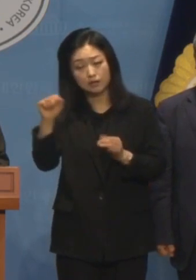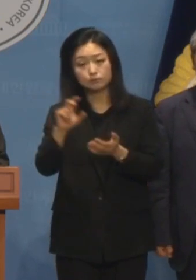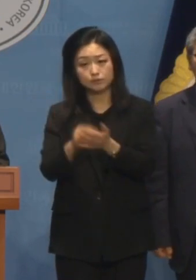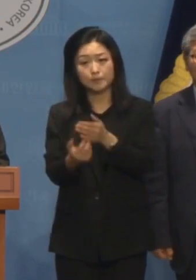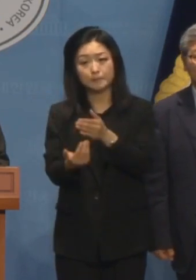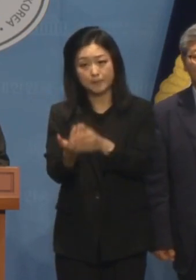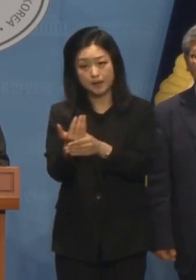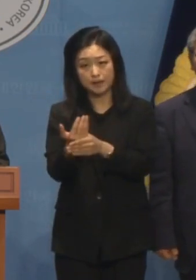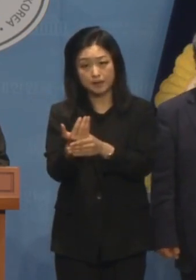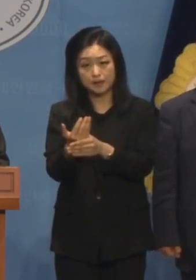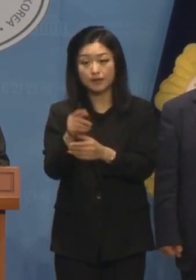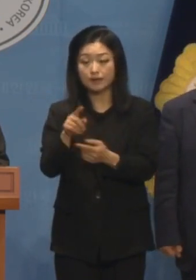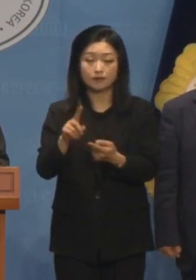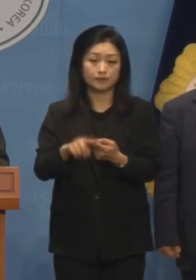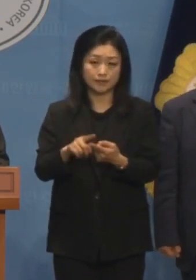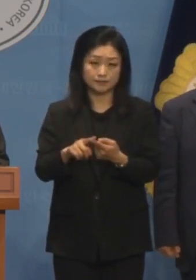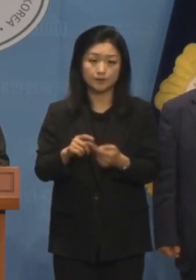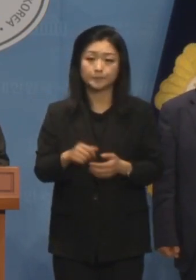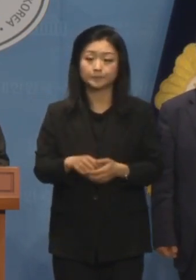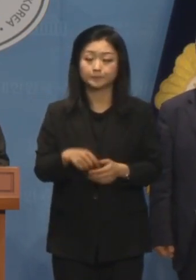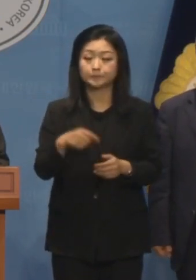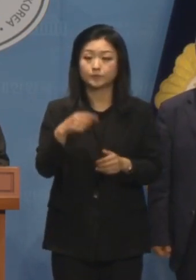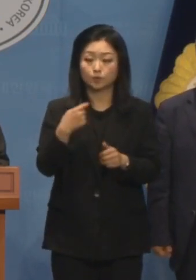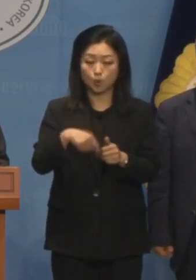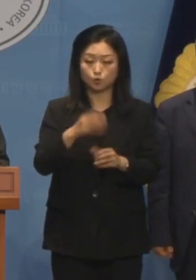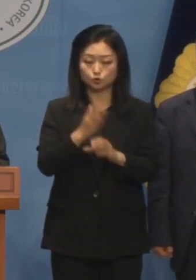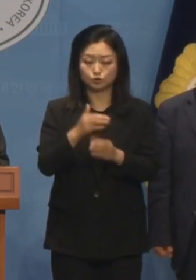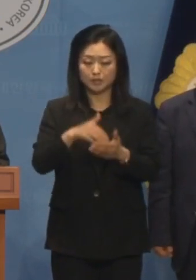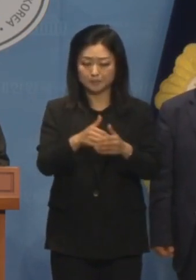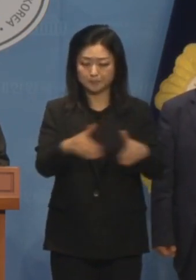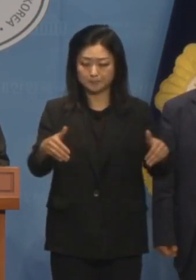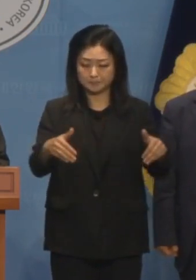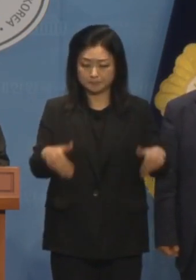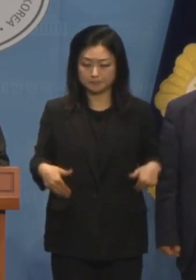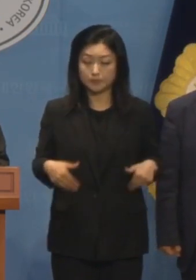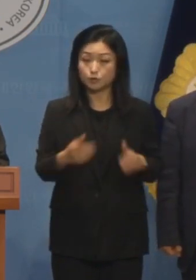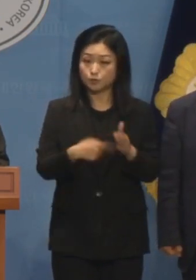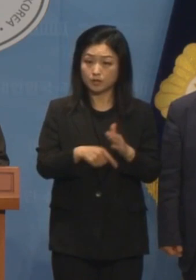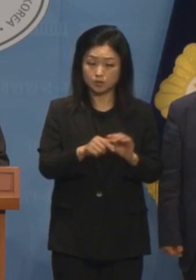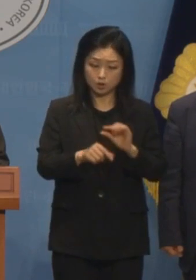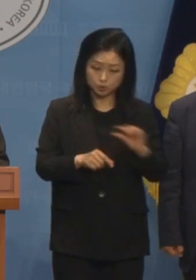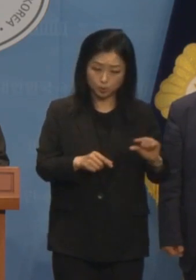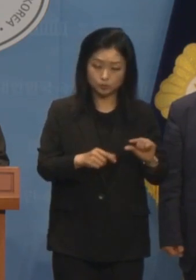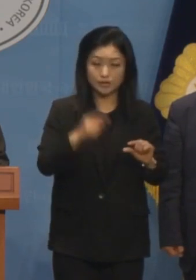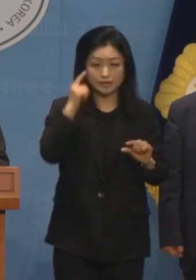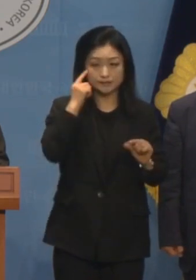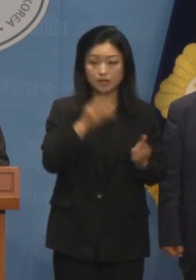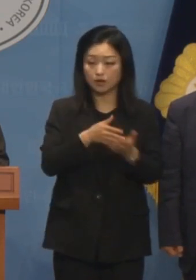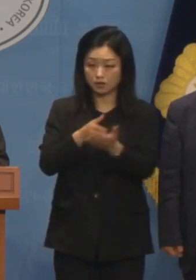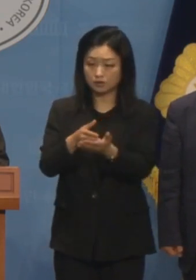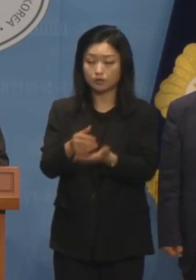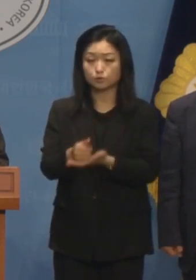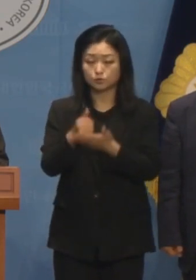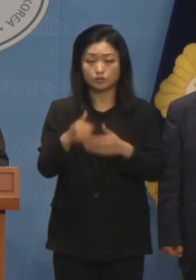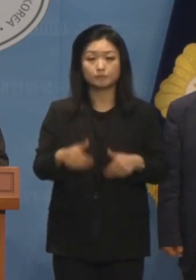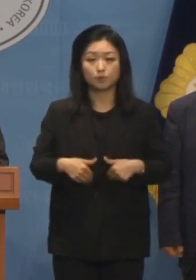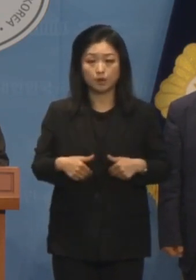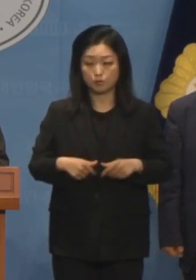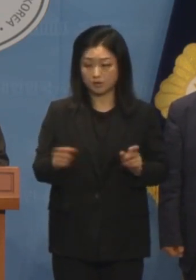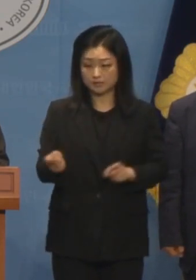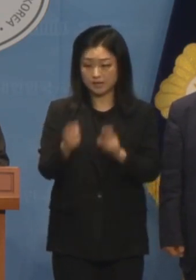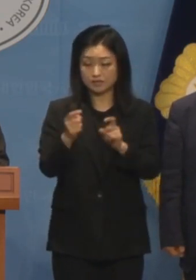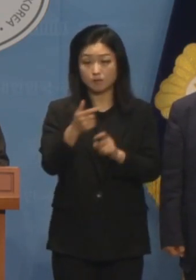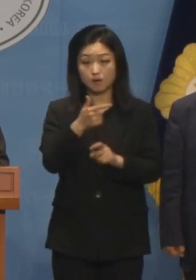상황입니다. 이 난관에서라도 교육의 중립을 확보하기 위해서는 소수의 의견이 충분히 존중되어야 하고 쟁점이